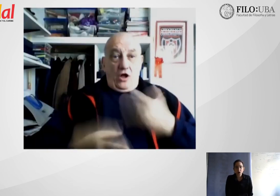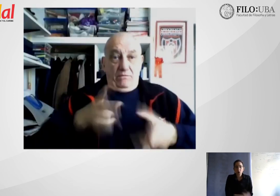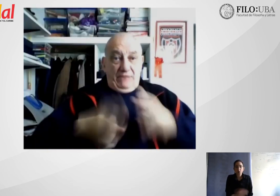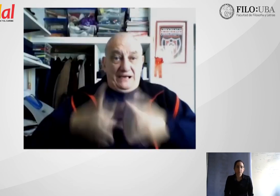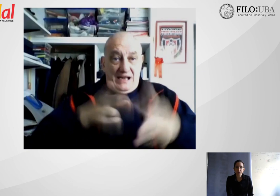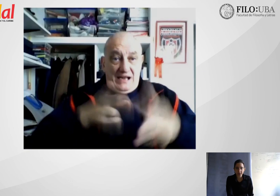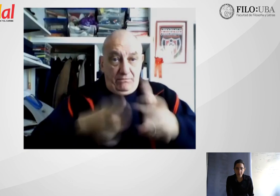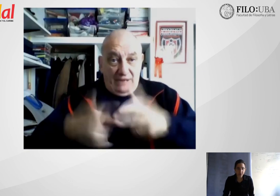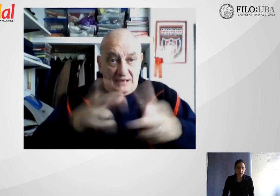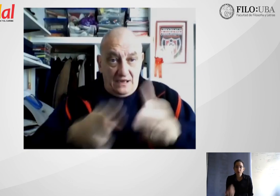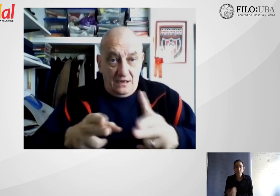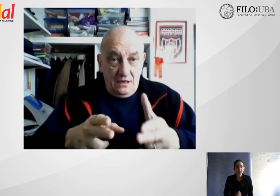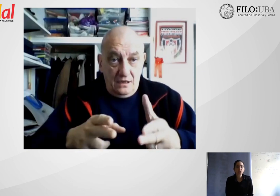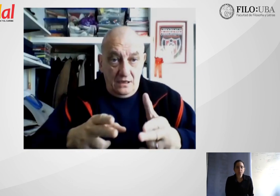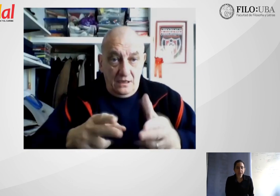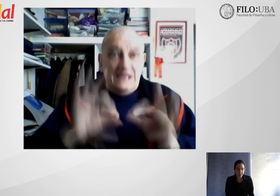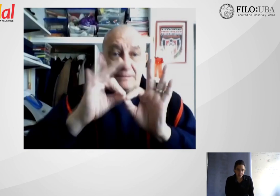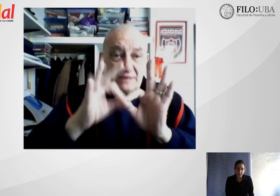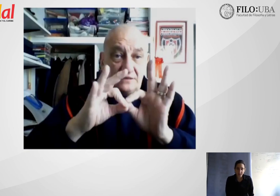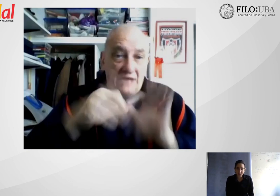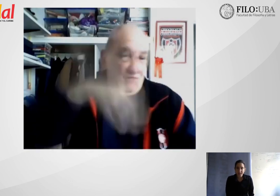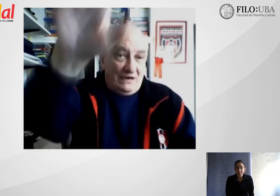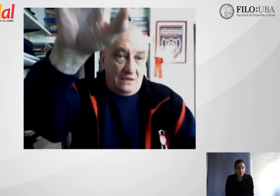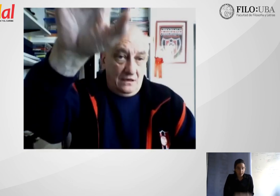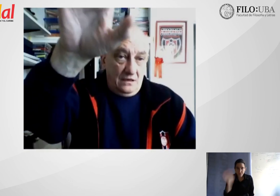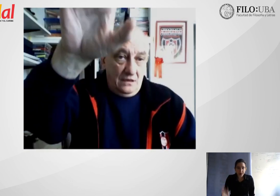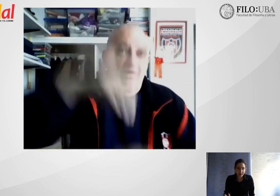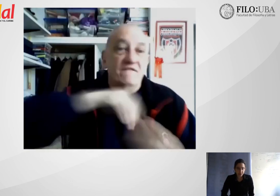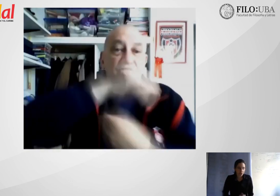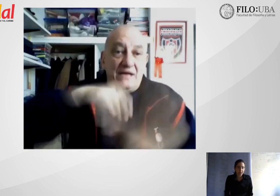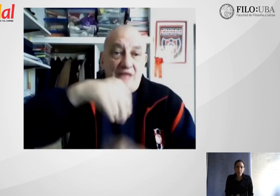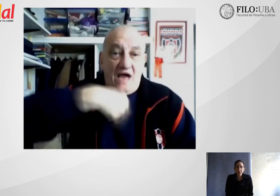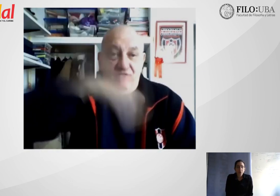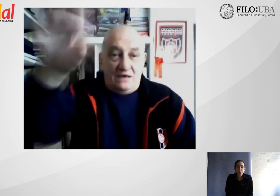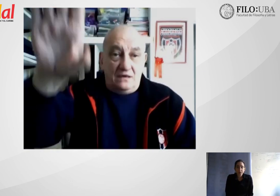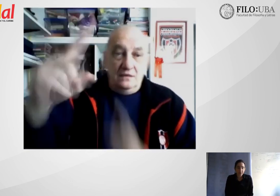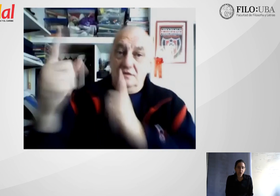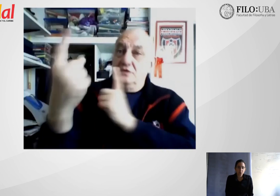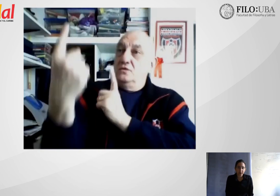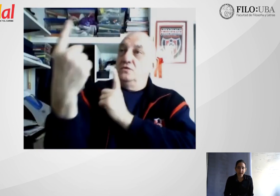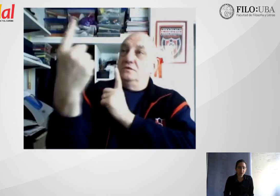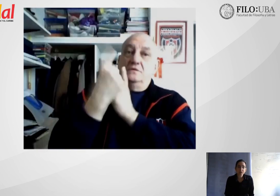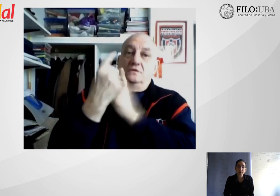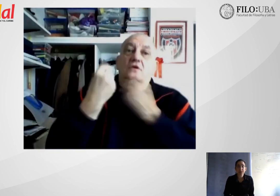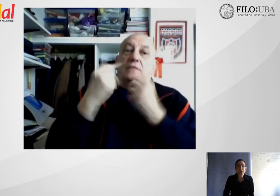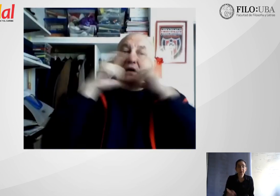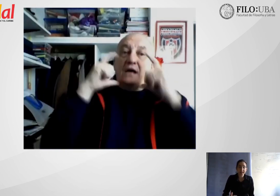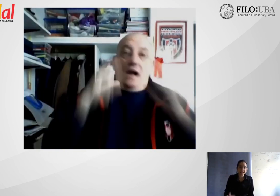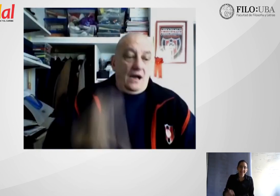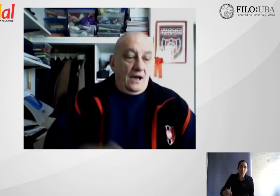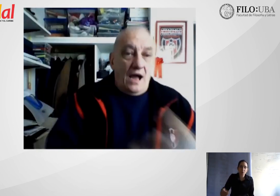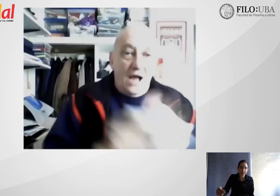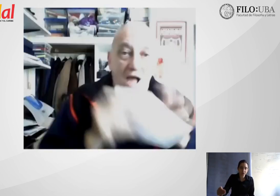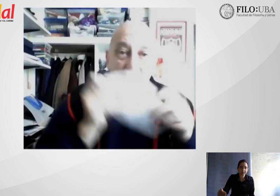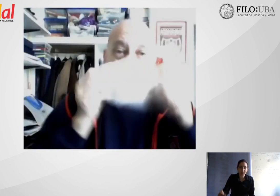policías, o no sé, por ejemplo, si yo me tengo que operar. Fuera de esto, en algún momento me tengo que operar. A los intérpretes los dejan